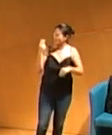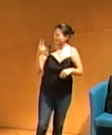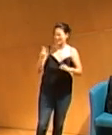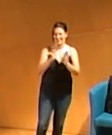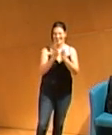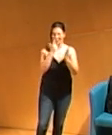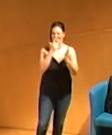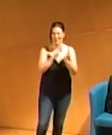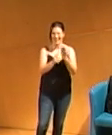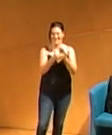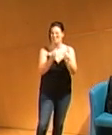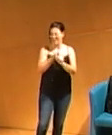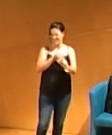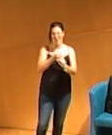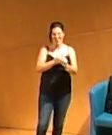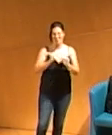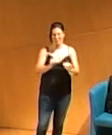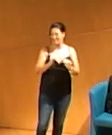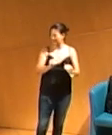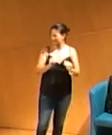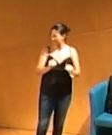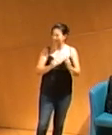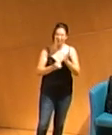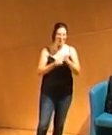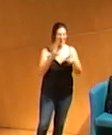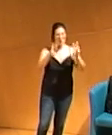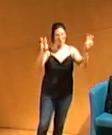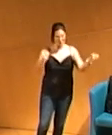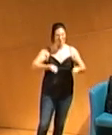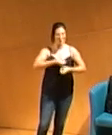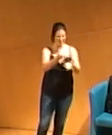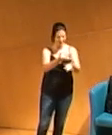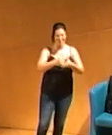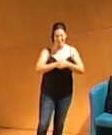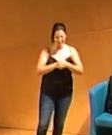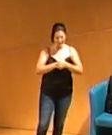existe. Et je vais vous lire un petit extrait nouveau.